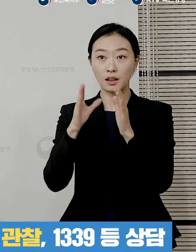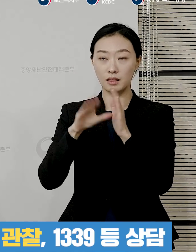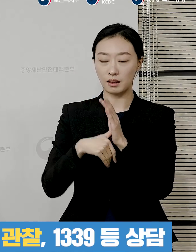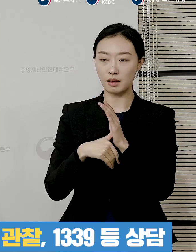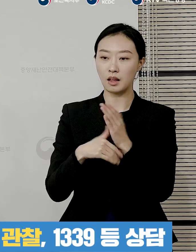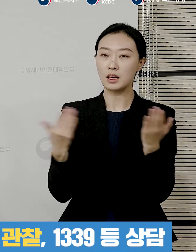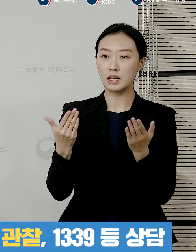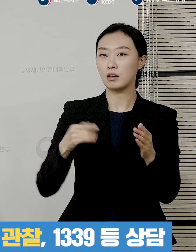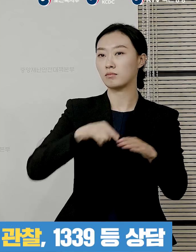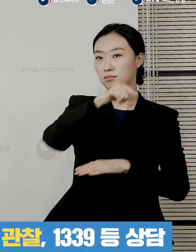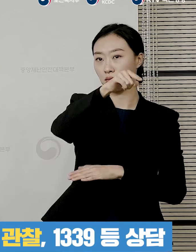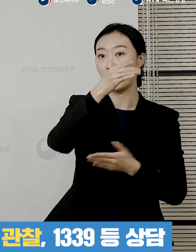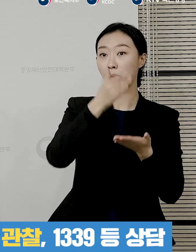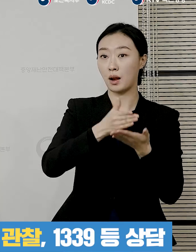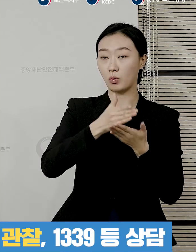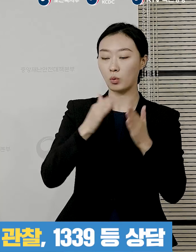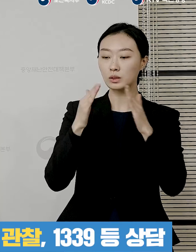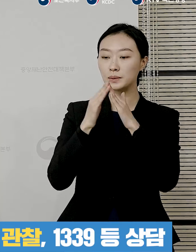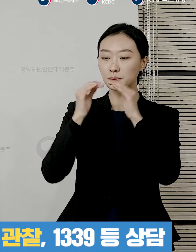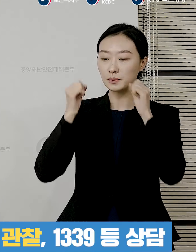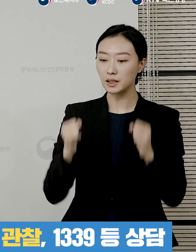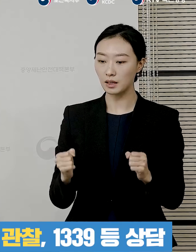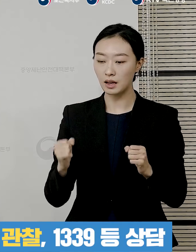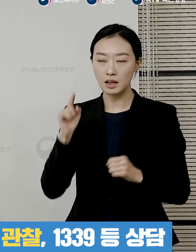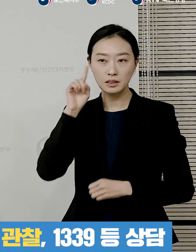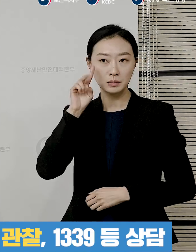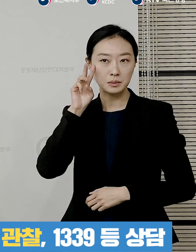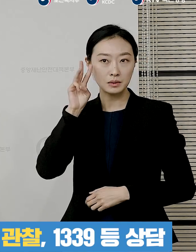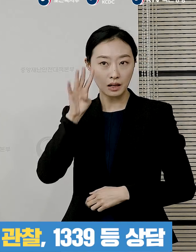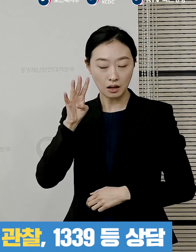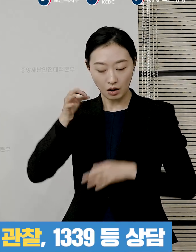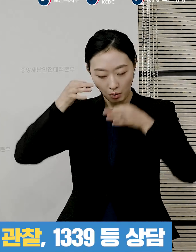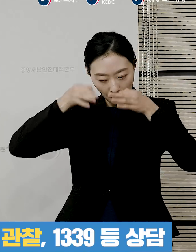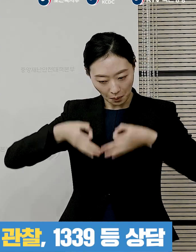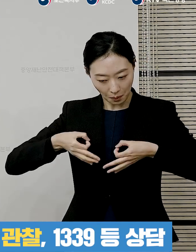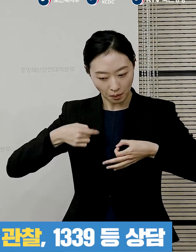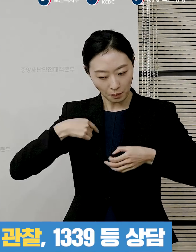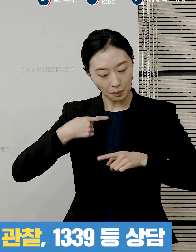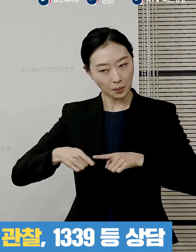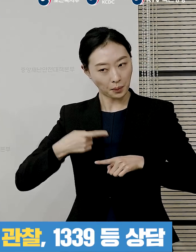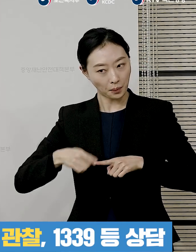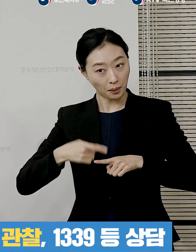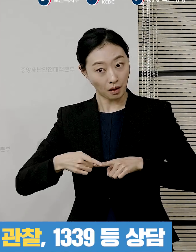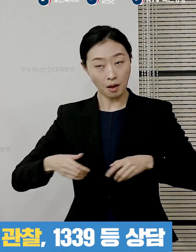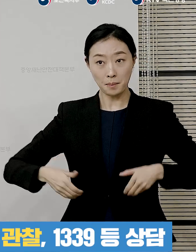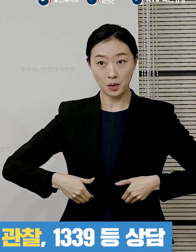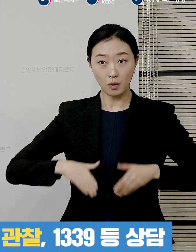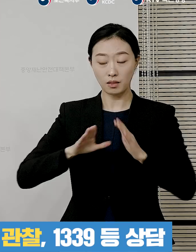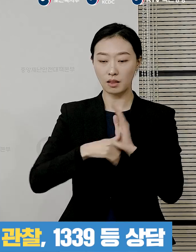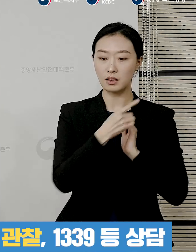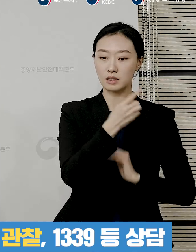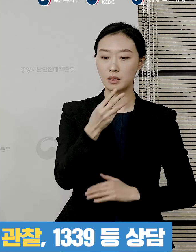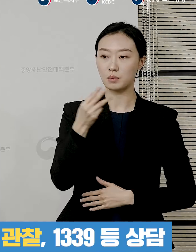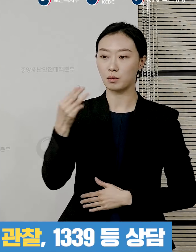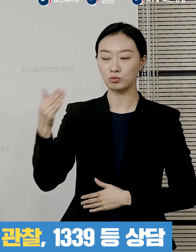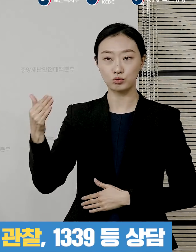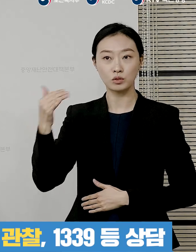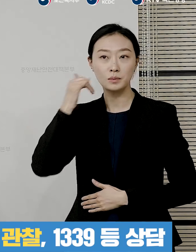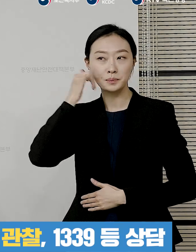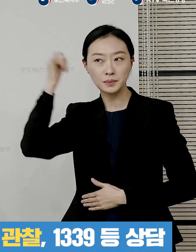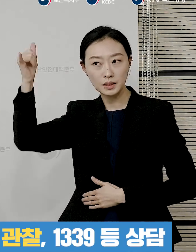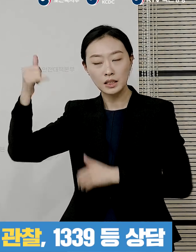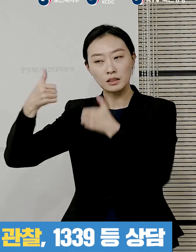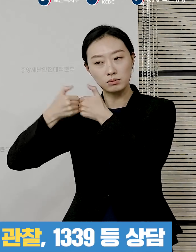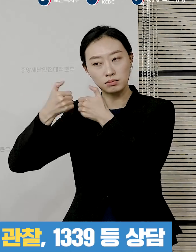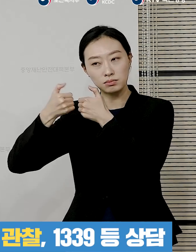경우 출근하지 않고 자택에서 사나흘 경과를 관찰하며 필요한 경우 1339 콜센터